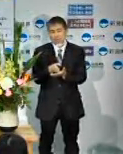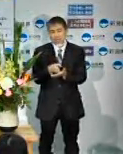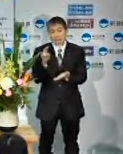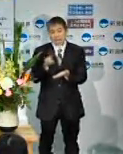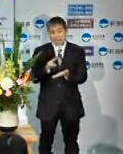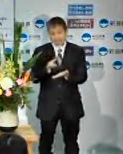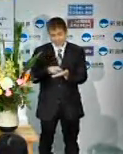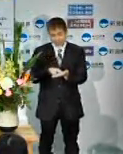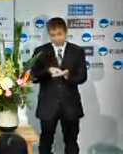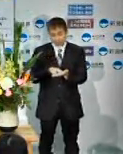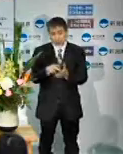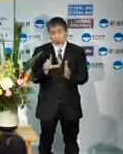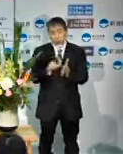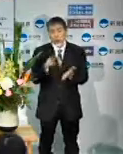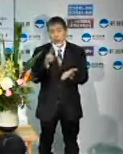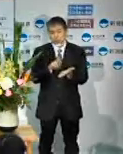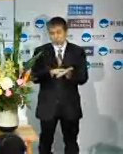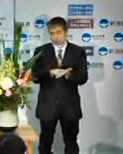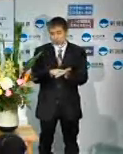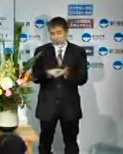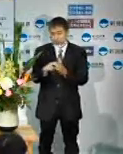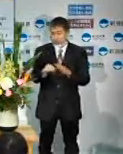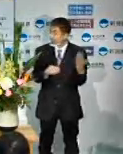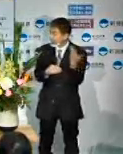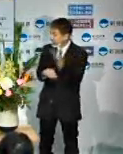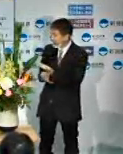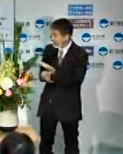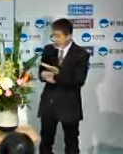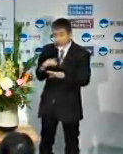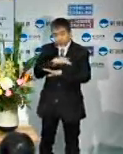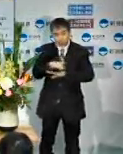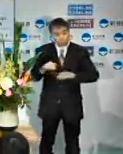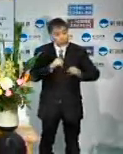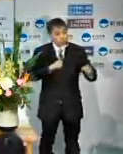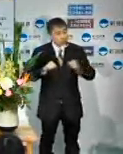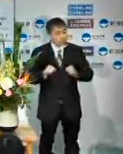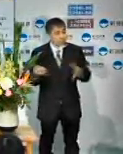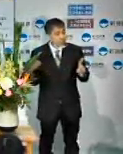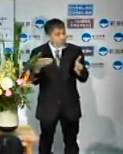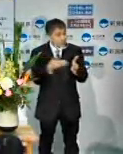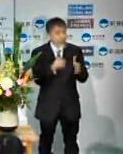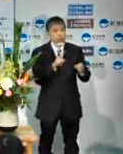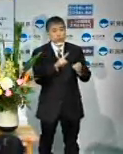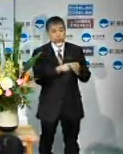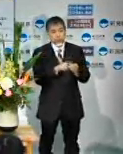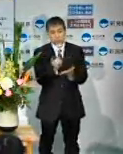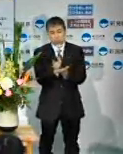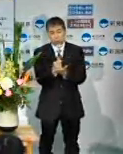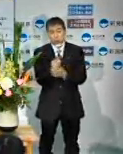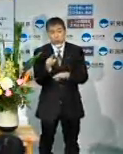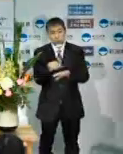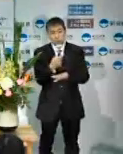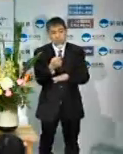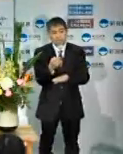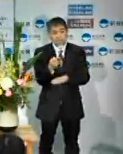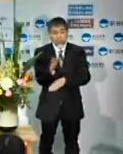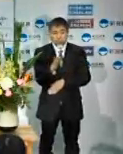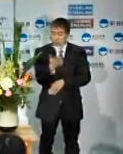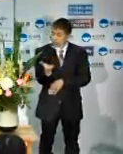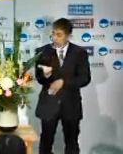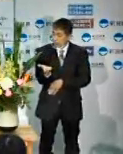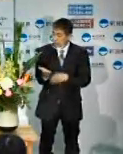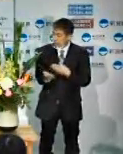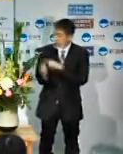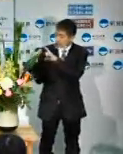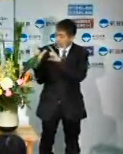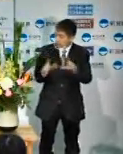断すると。 行動計画最終年度という部分で、どのようにその方向性というの か。いや、ですから、